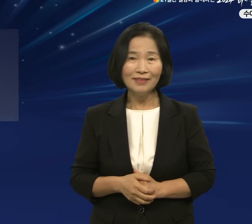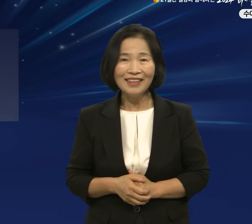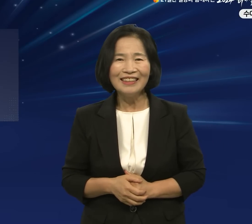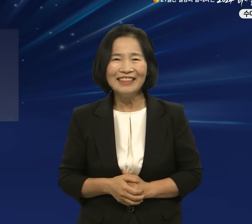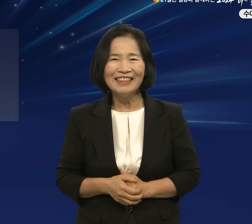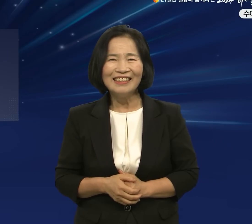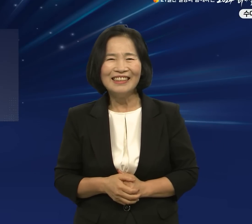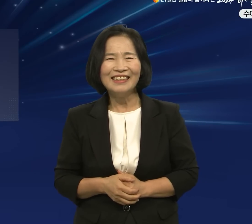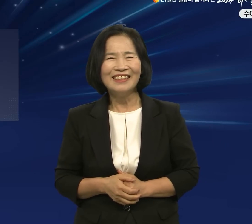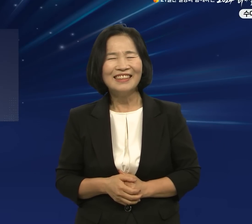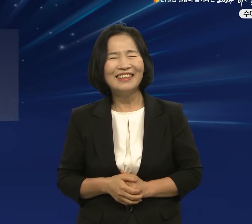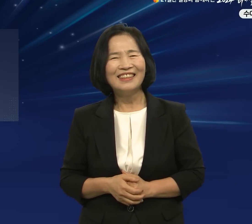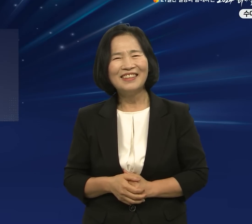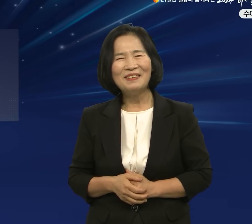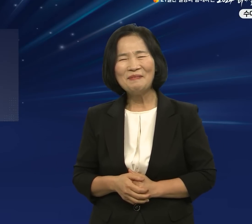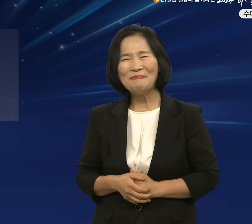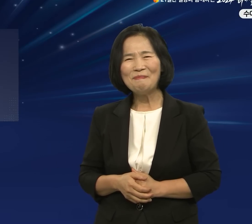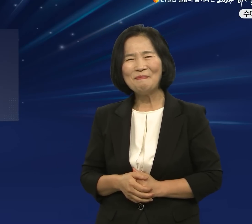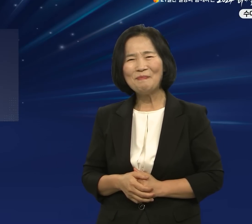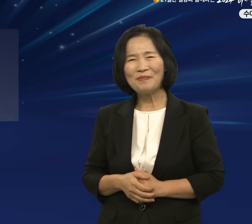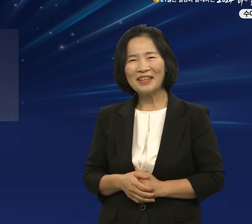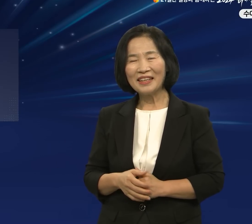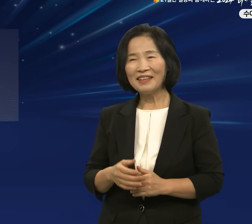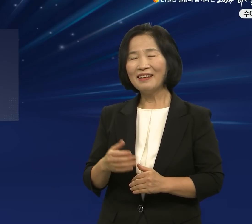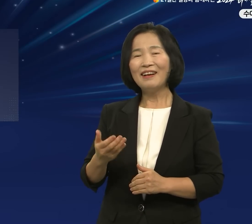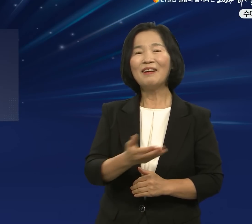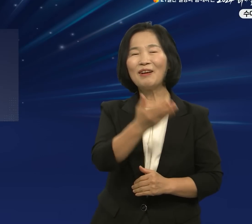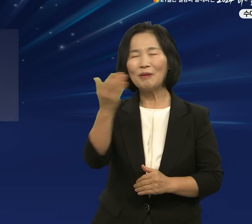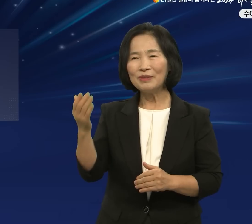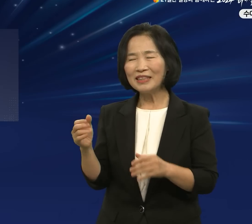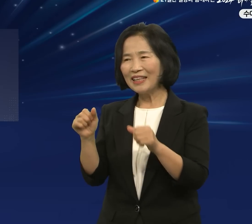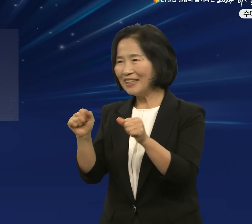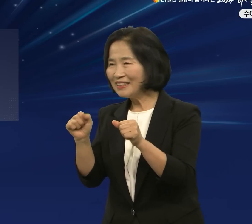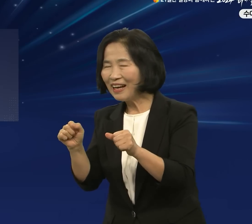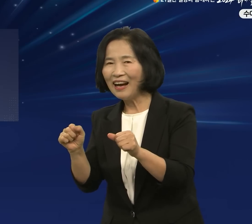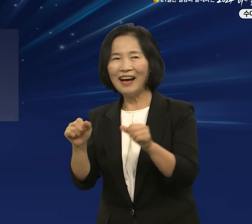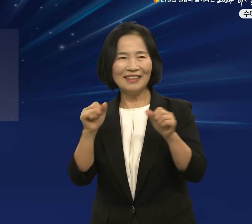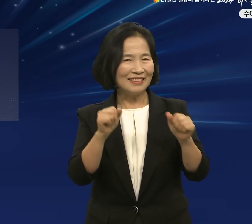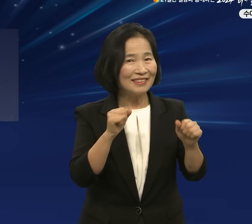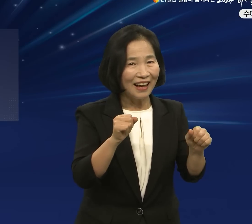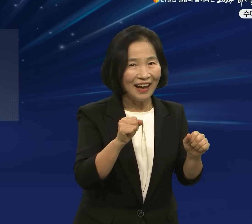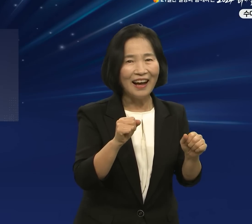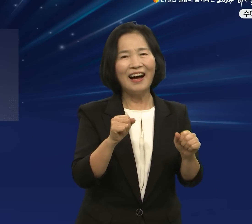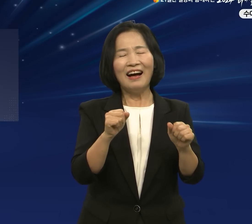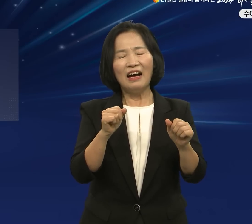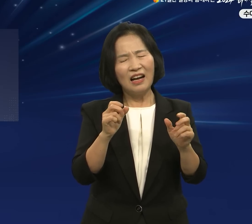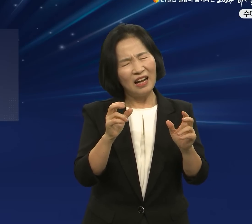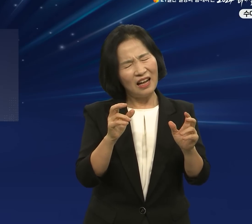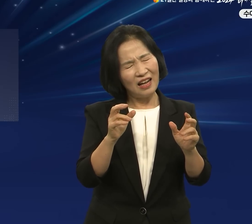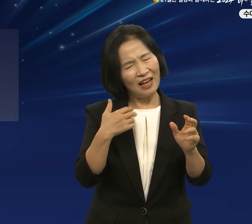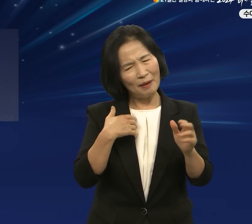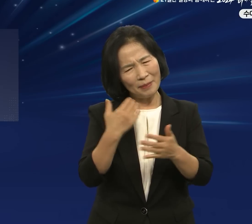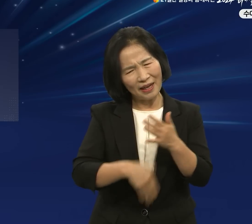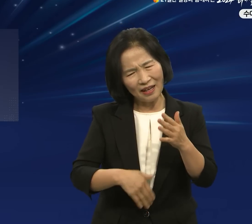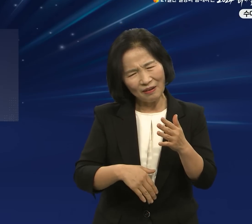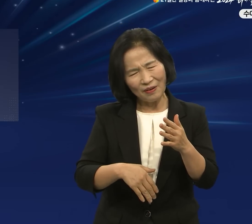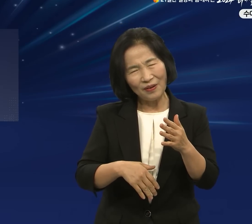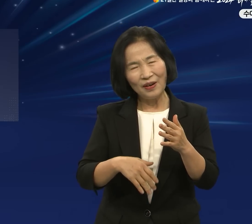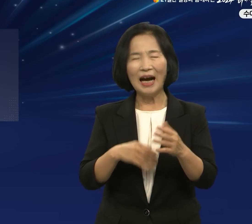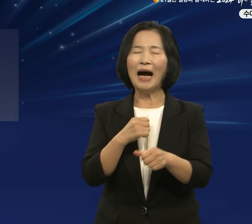보통 첫 멘트에 좌우에 계신 분들 이렇게 인사를 시키더라고요. 저는 안 할까 했는데 안 할 수가